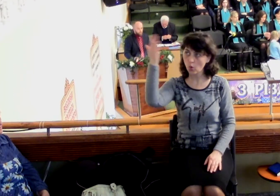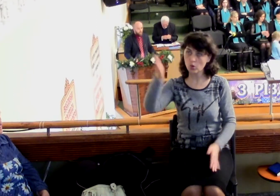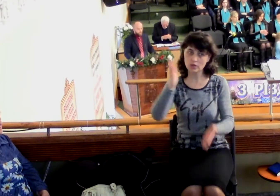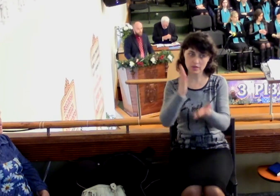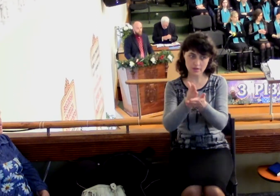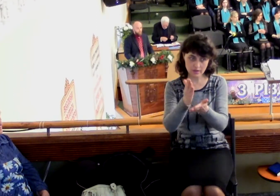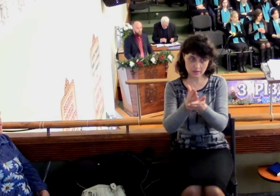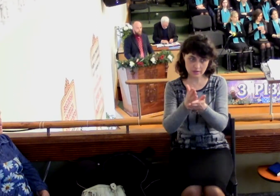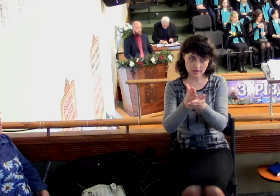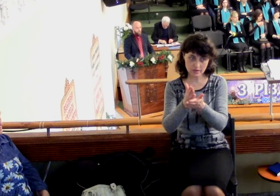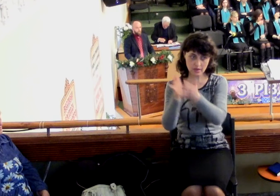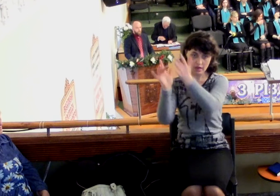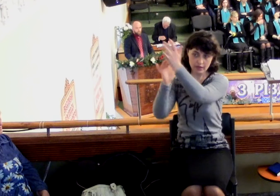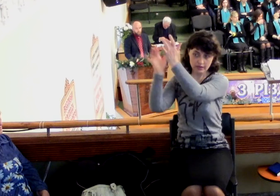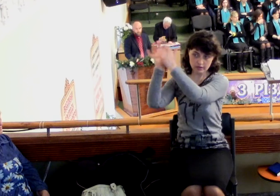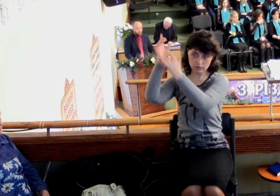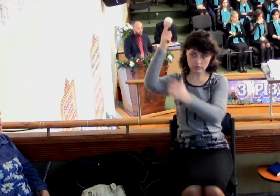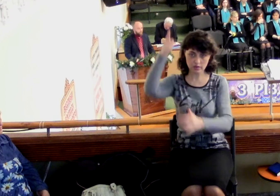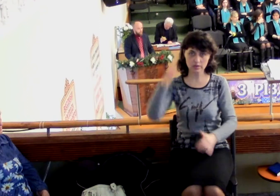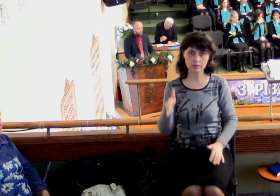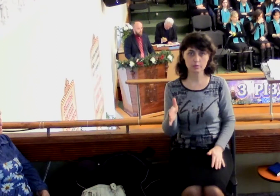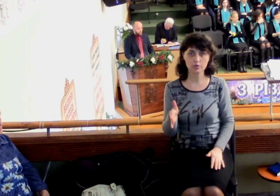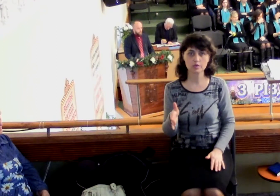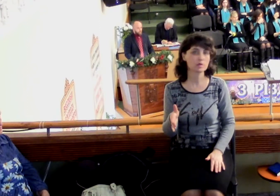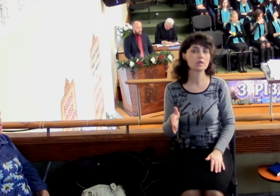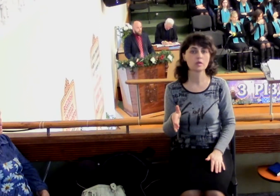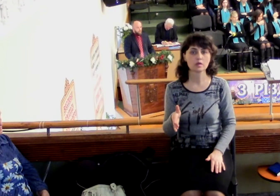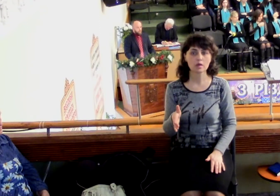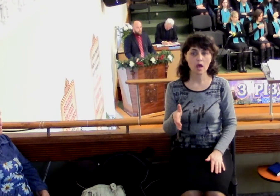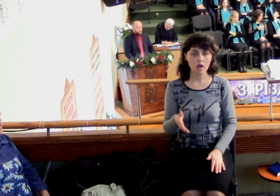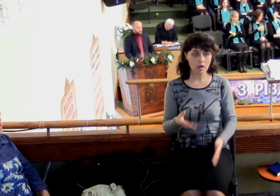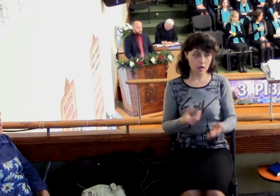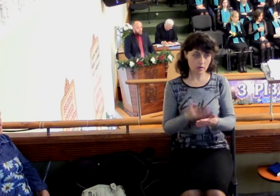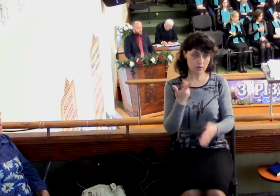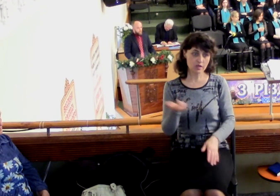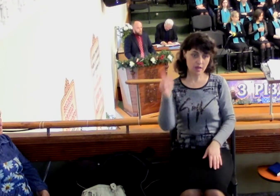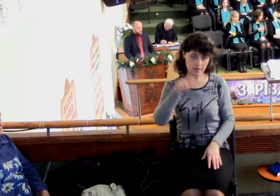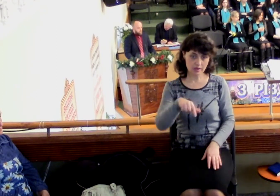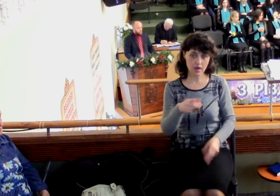ангел пастухам, которые были в то время на поле. И это не было,